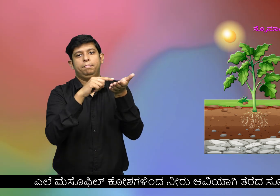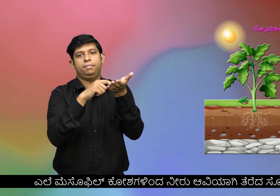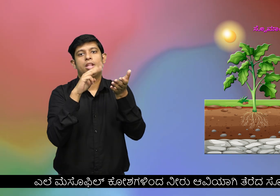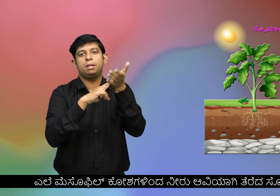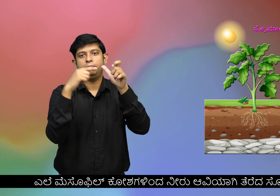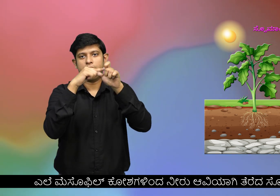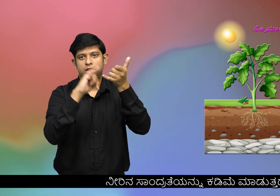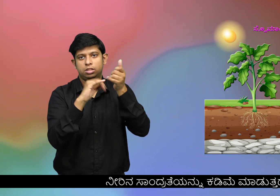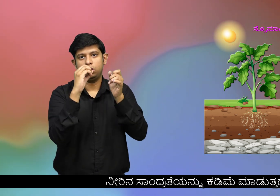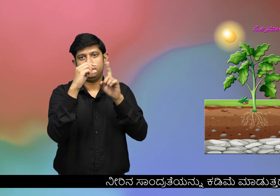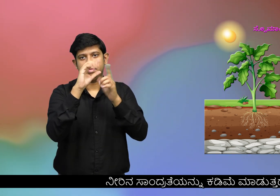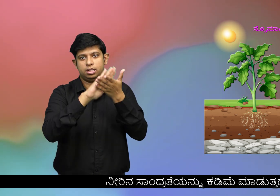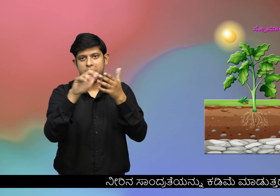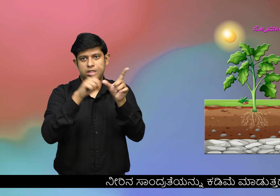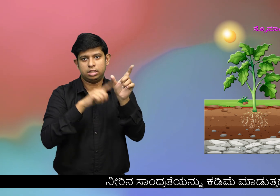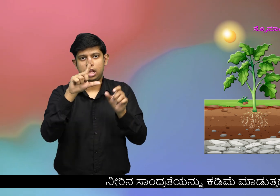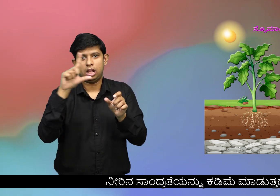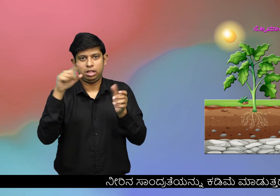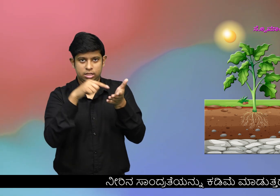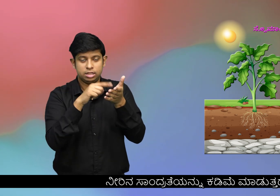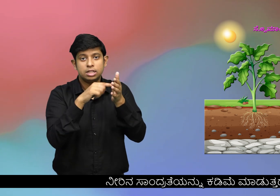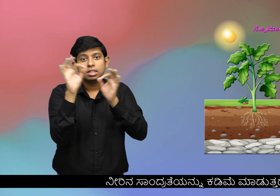ಮೂಲಕ ನೀರಿನ ಸಾಂದ್ರತೆಯನ್ನು ಕಡಿಮೆ ಮಾಡುತ್ತದೆ.